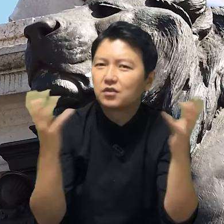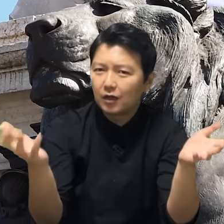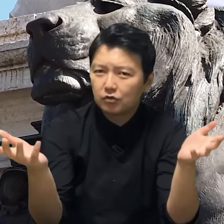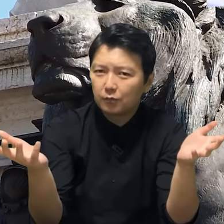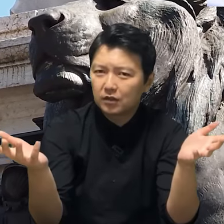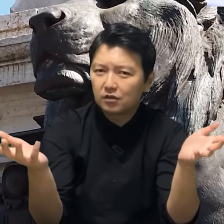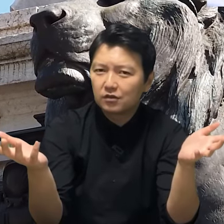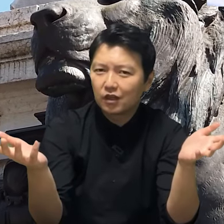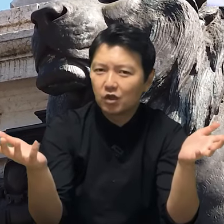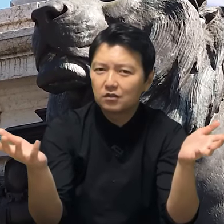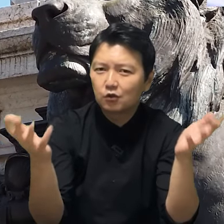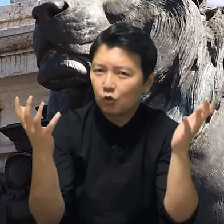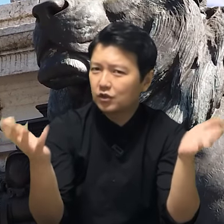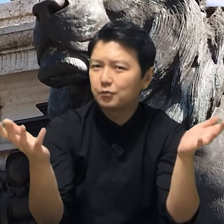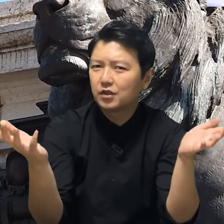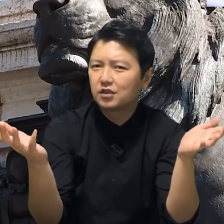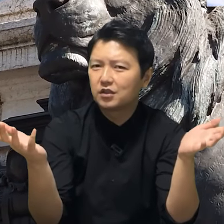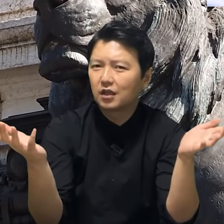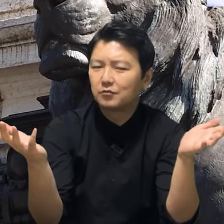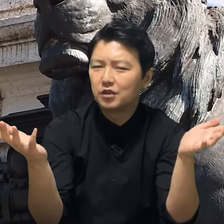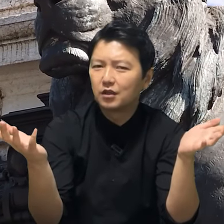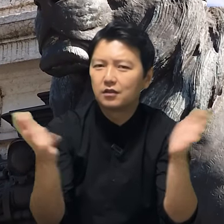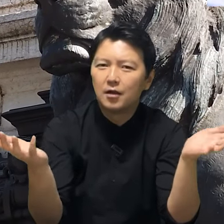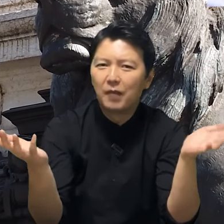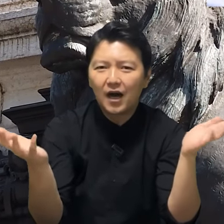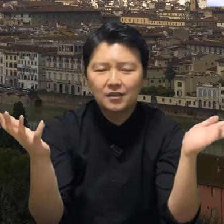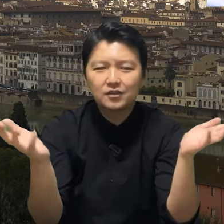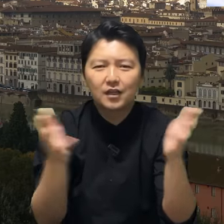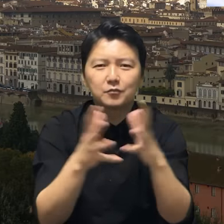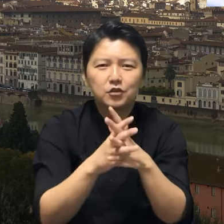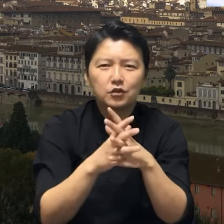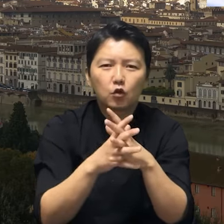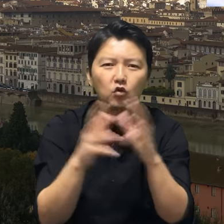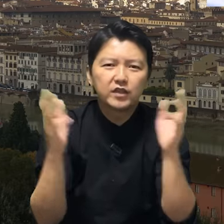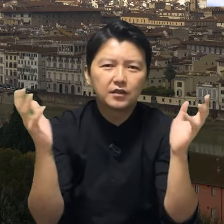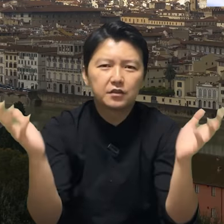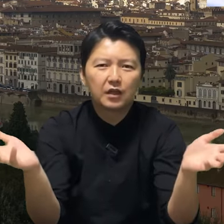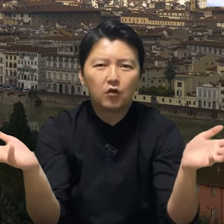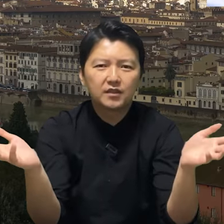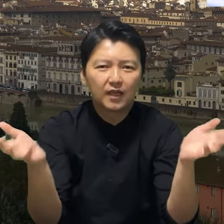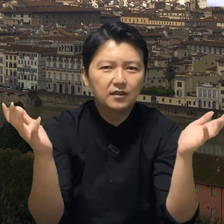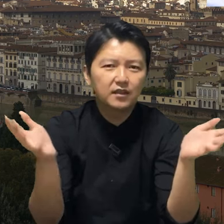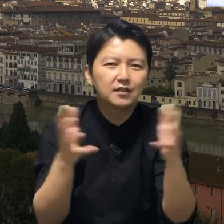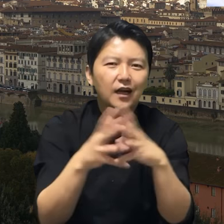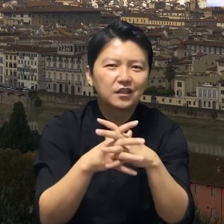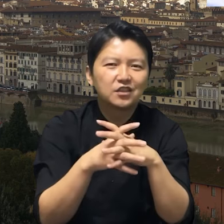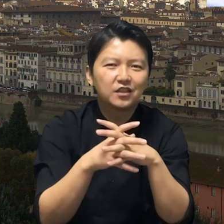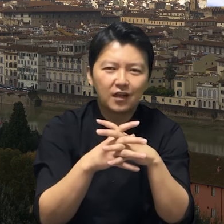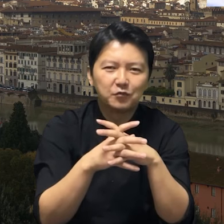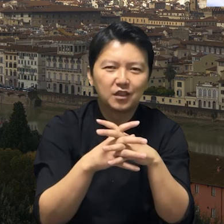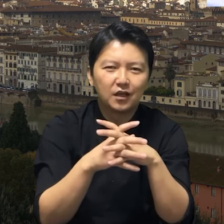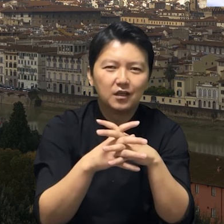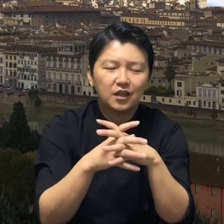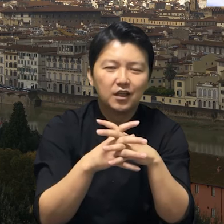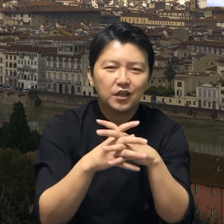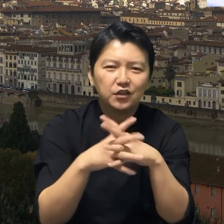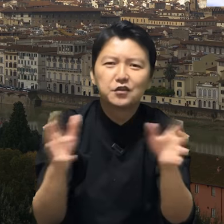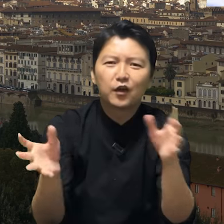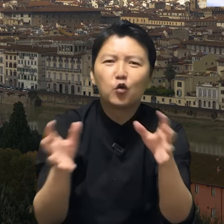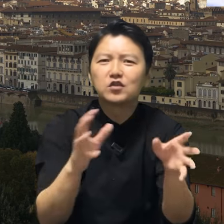그때부터 백성들 생활은 꽃이 피기 시작합니다. 많은 사람들은 공장에서 나와 장사를 하기 시작합니다. 이런 때